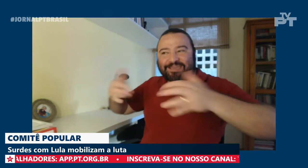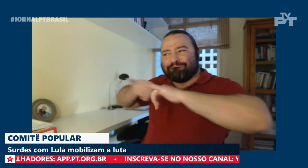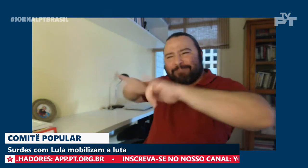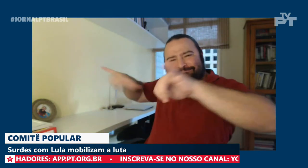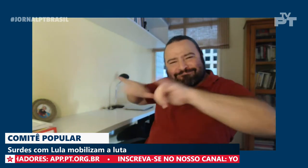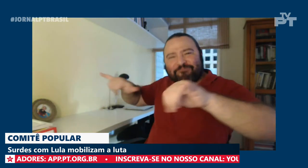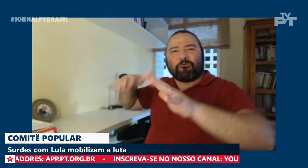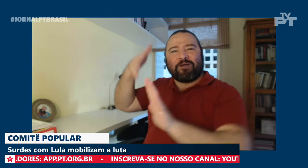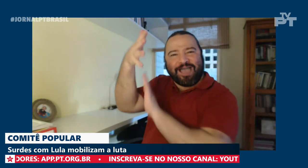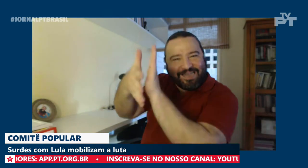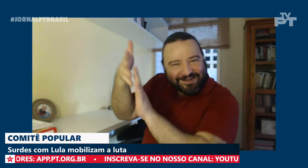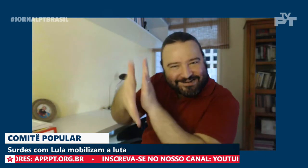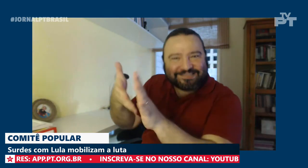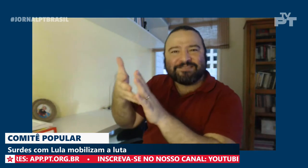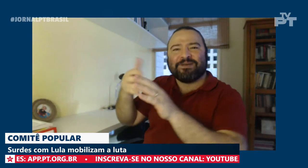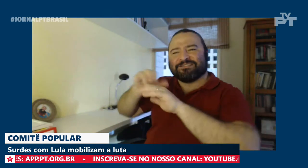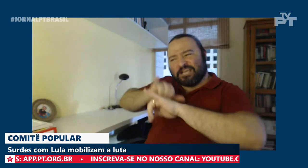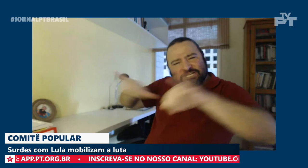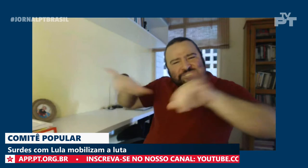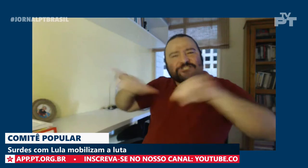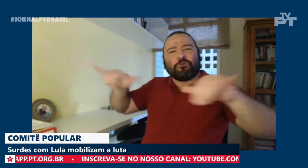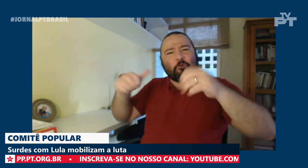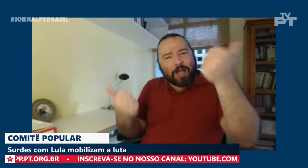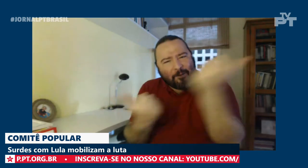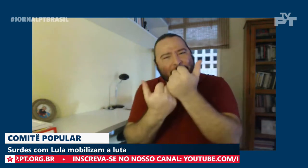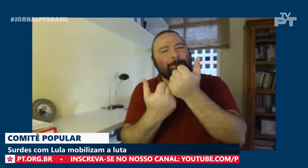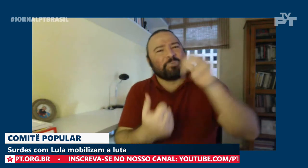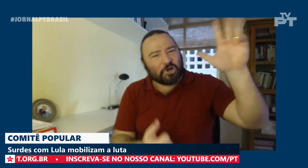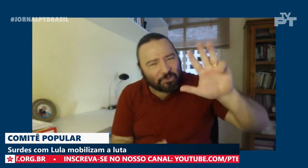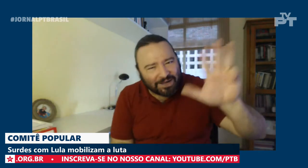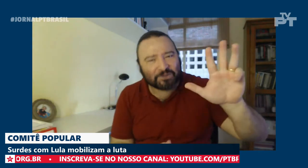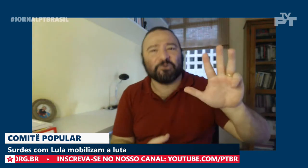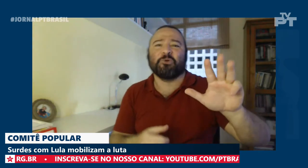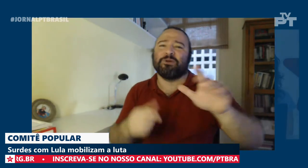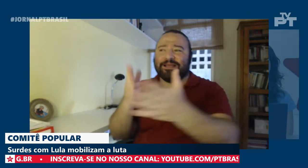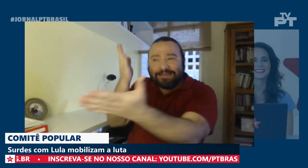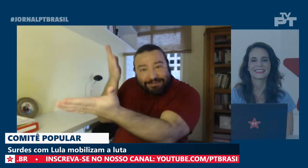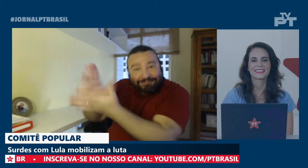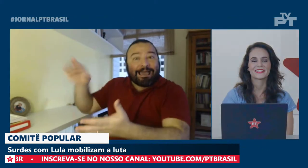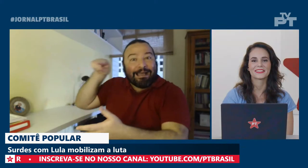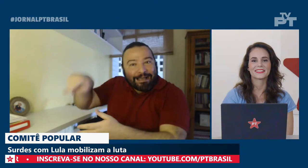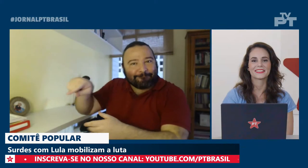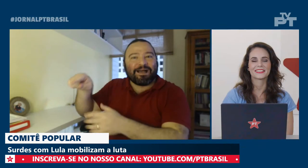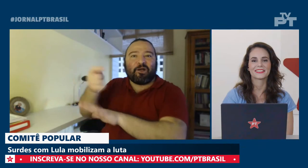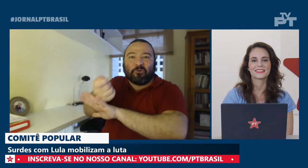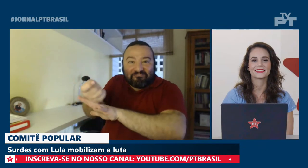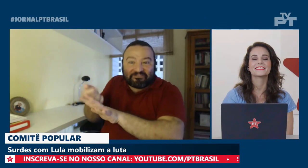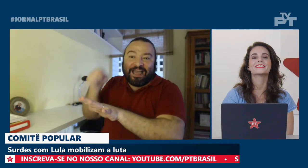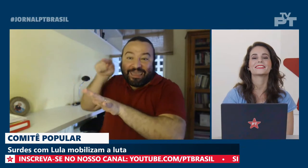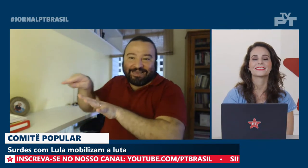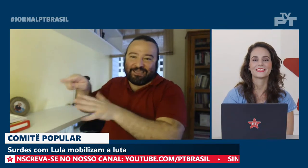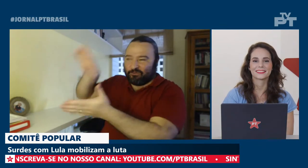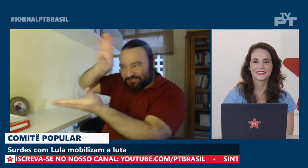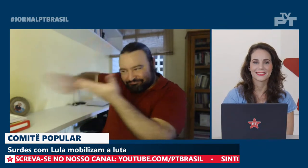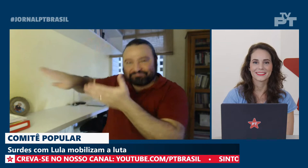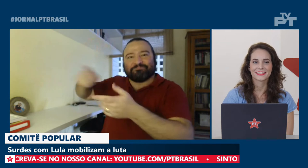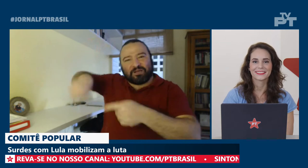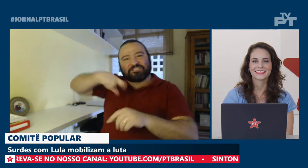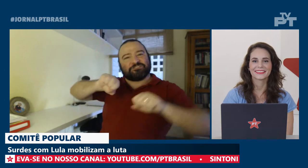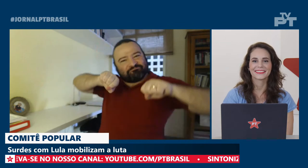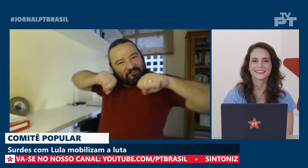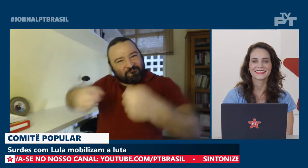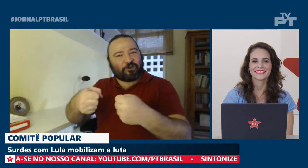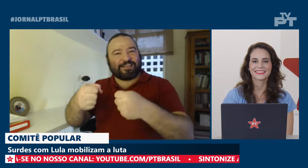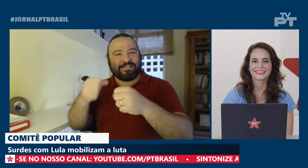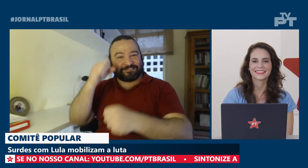companheiro. Venha participar do nosso comitê e ampliar a divulgação da língua de sinais, com apoio ao presidente Lula. E é